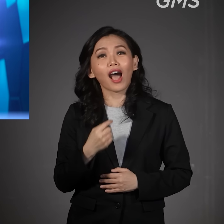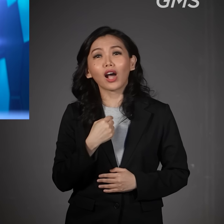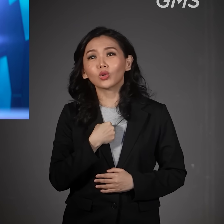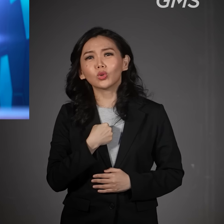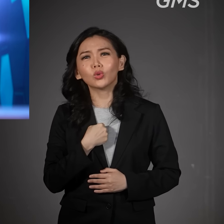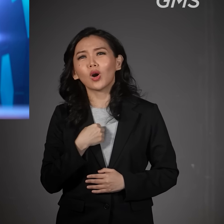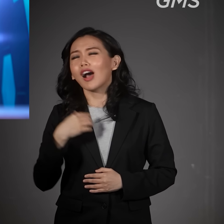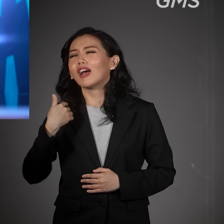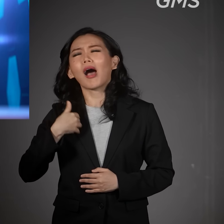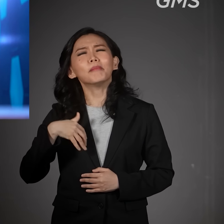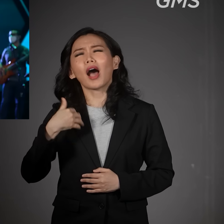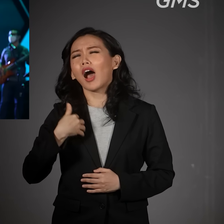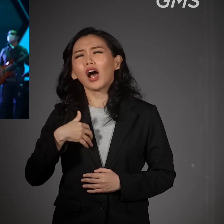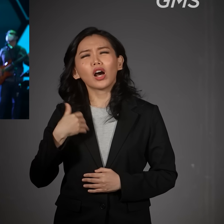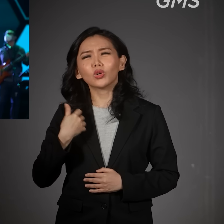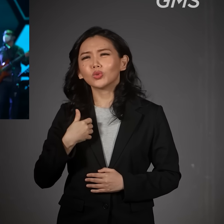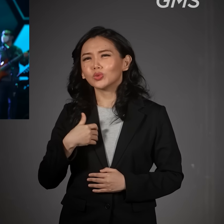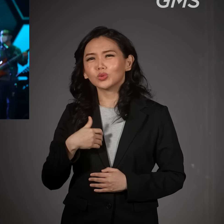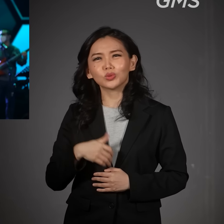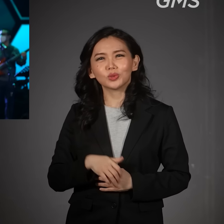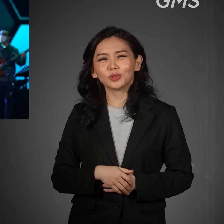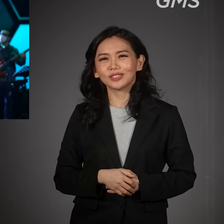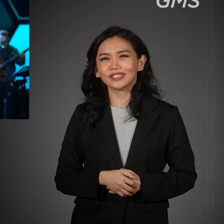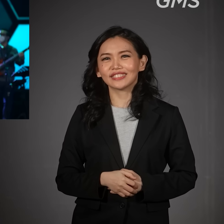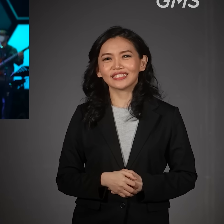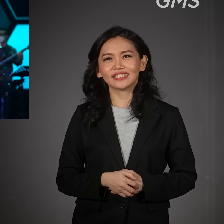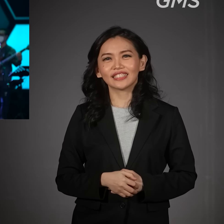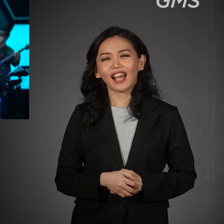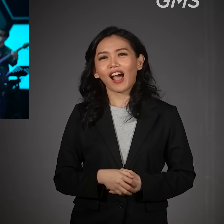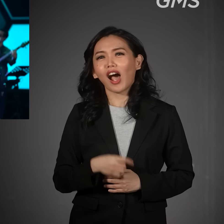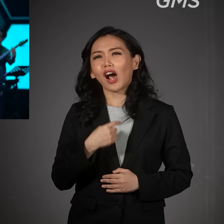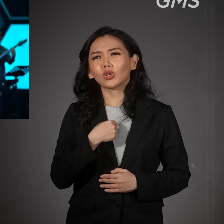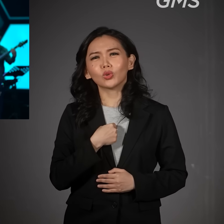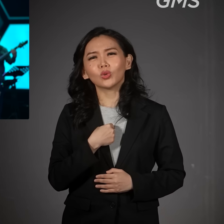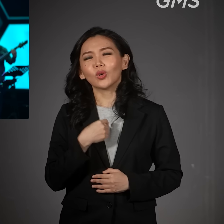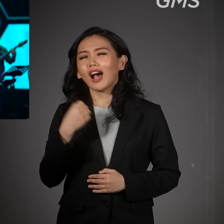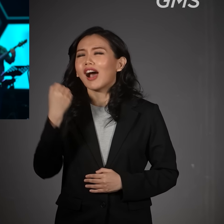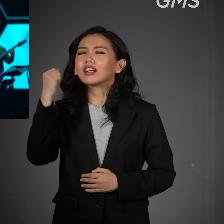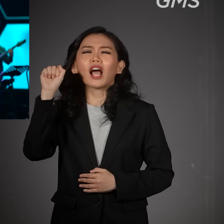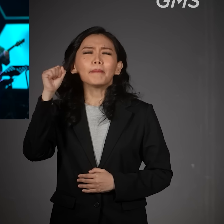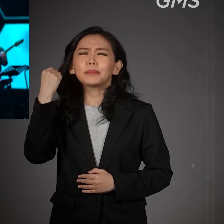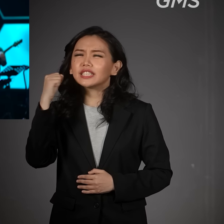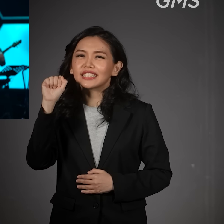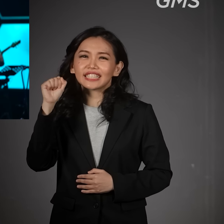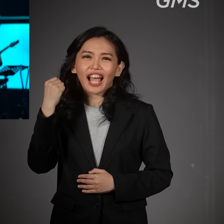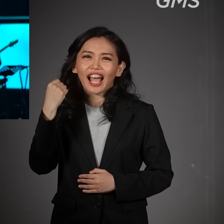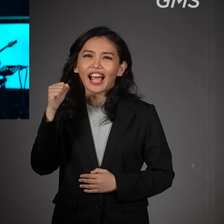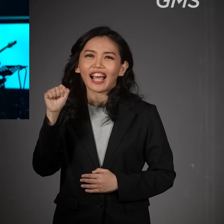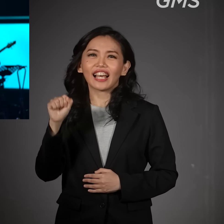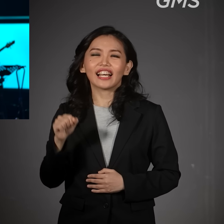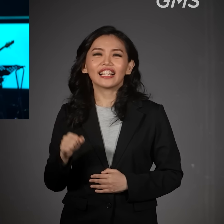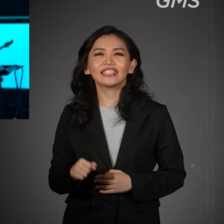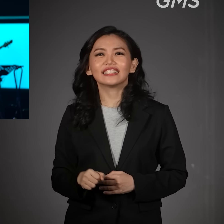Ku tak mau, ku tak